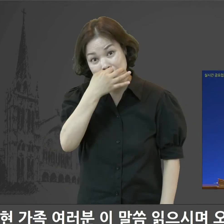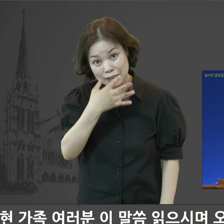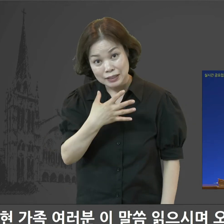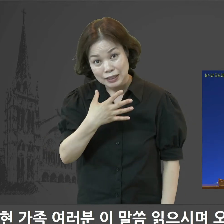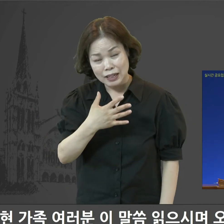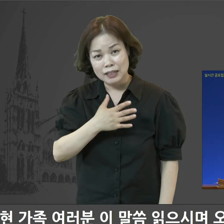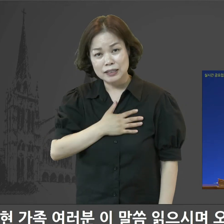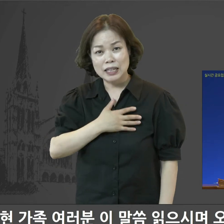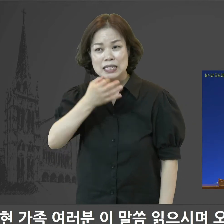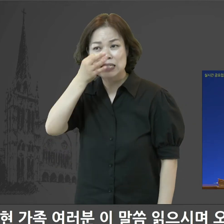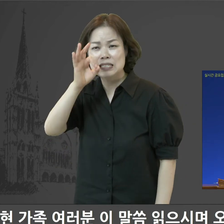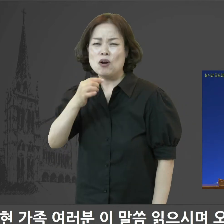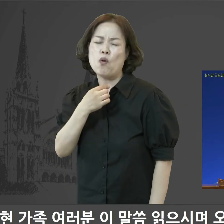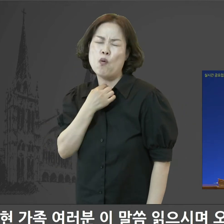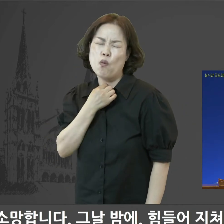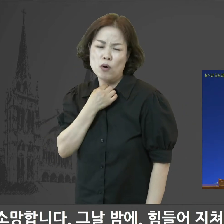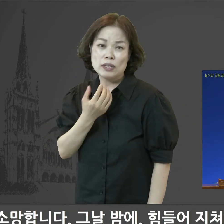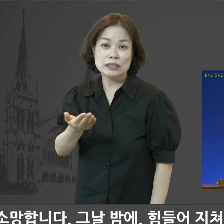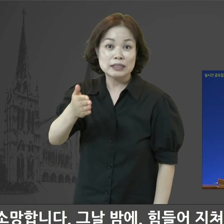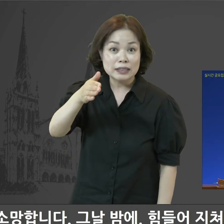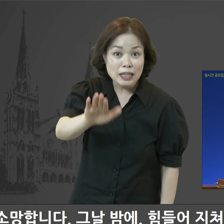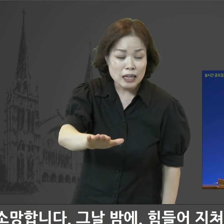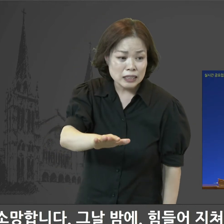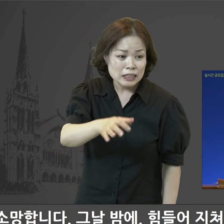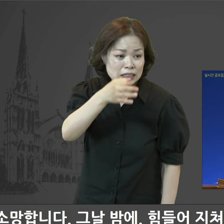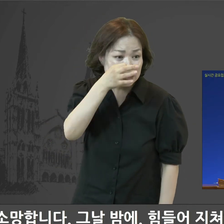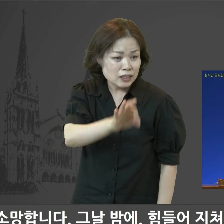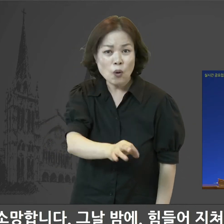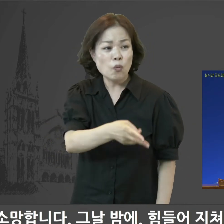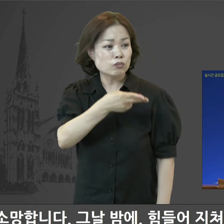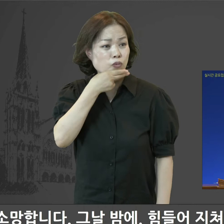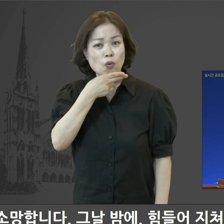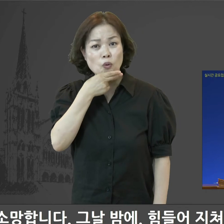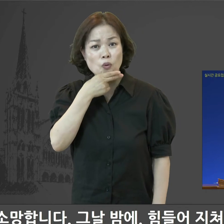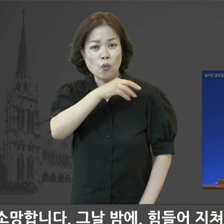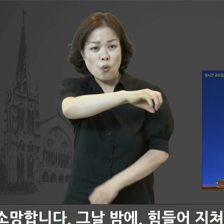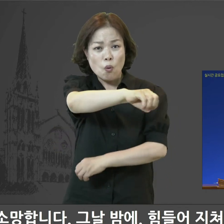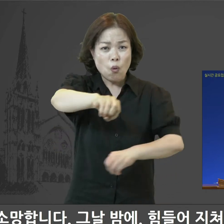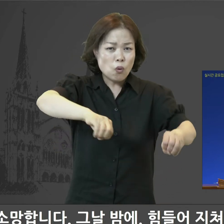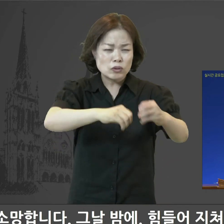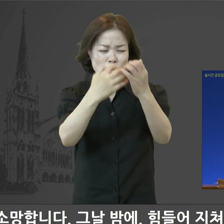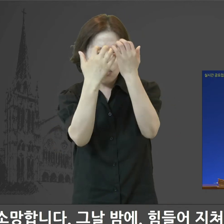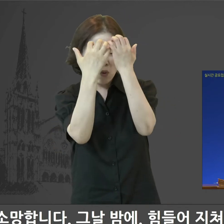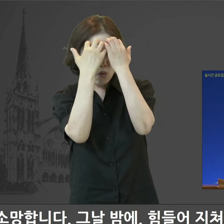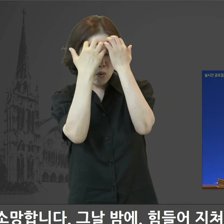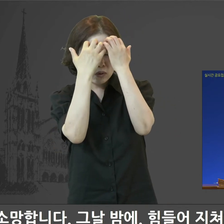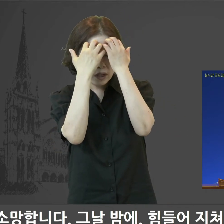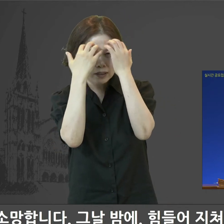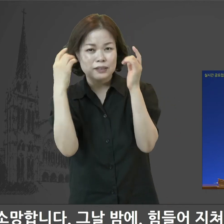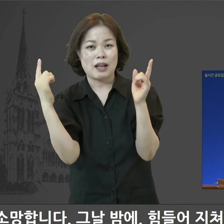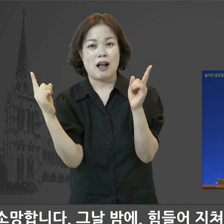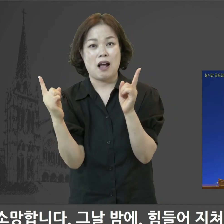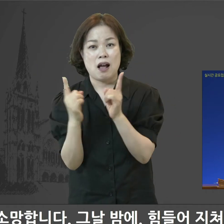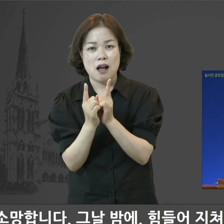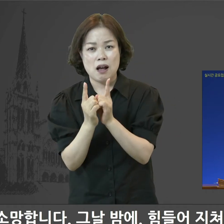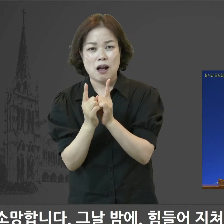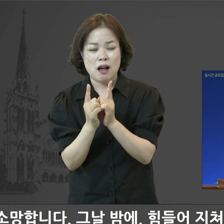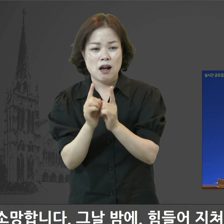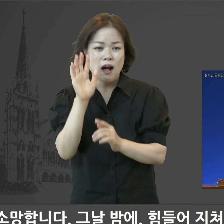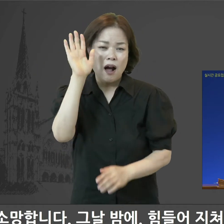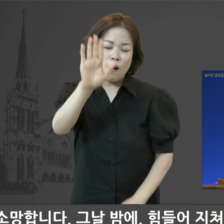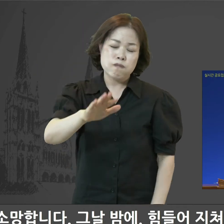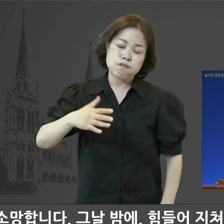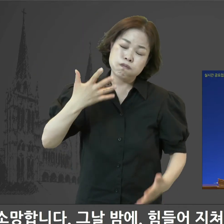나는 인정받고 싶었는데 인정은커녕 오히려 고난을 당하고 앞이 어떻게